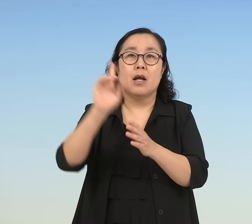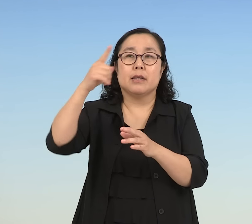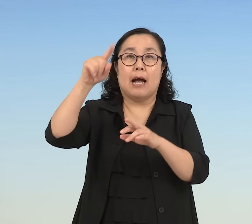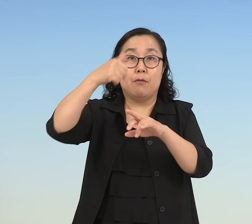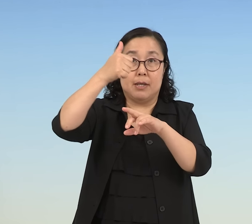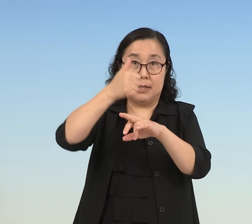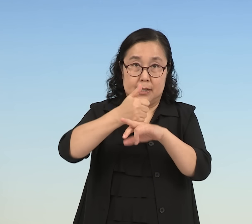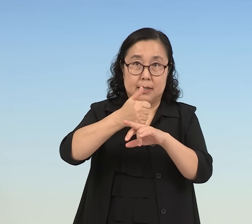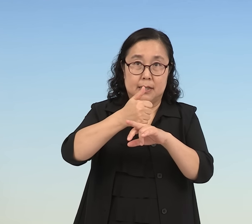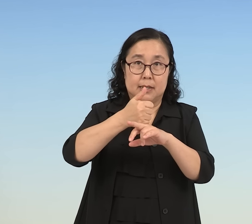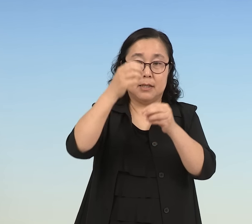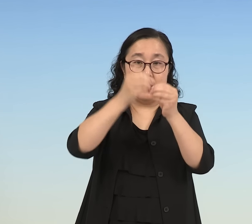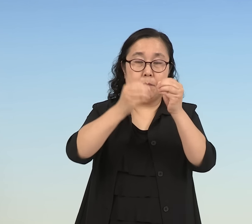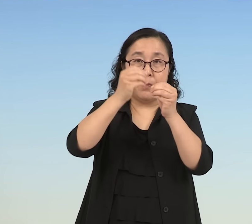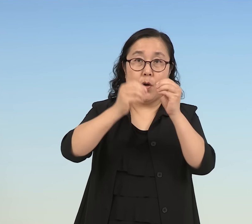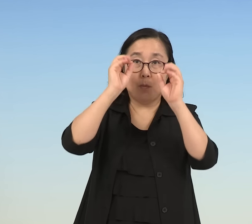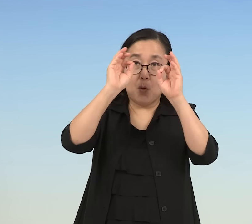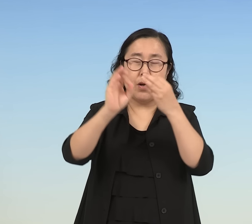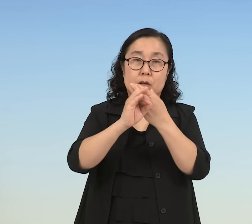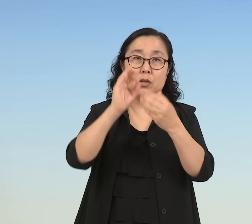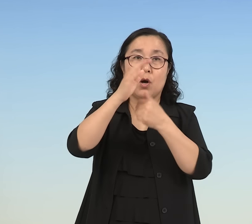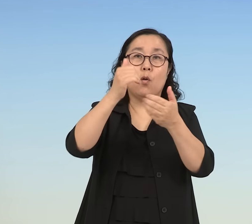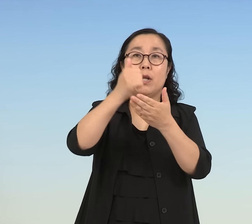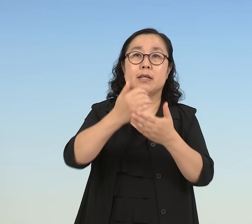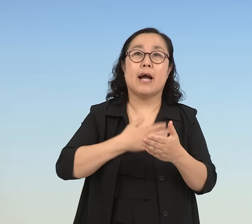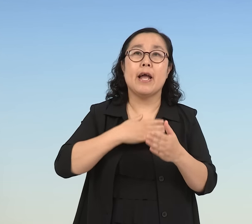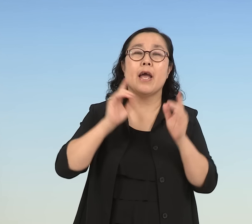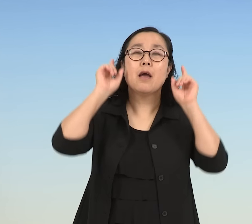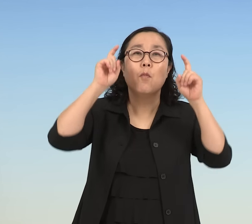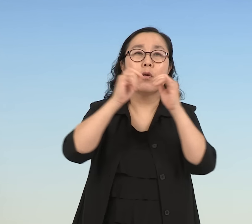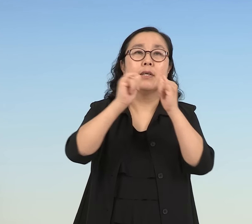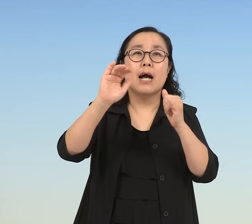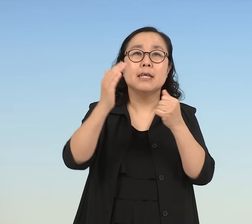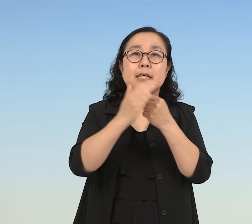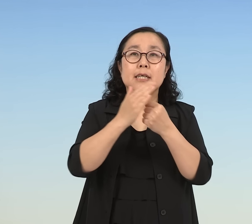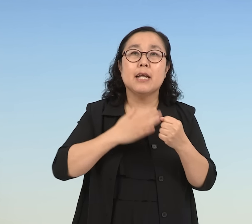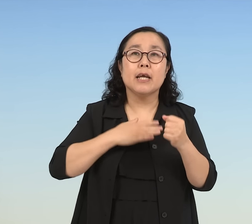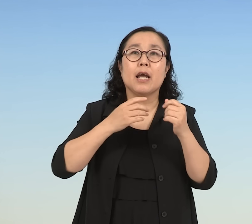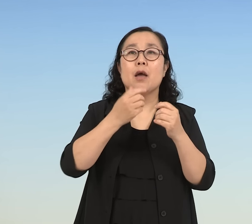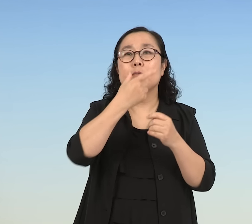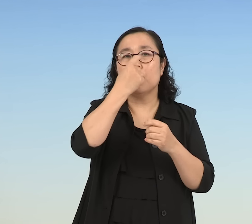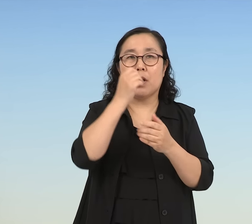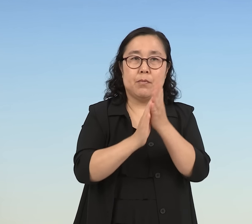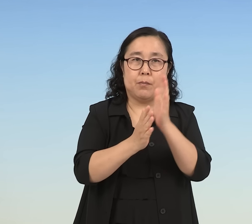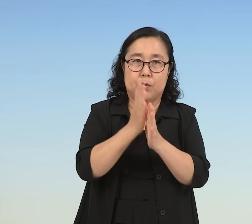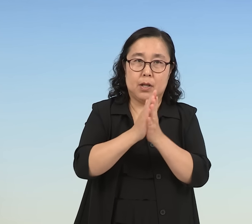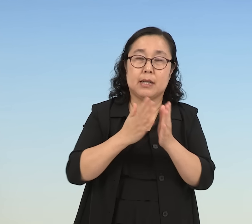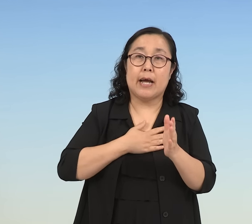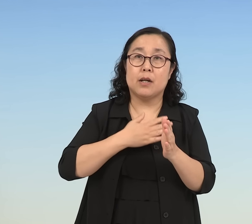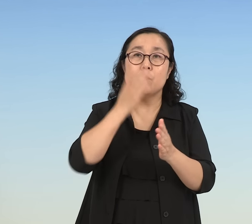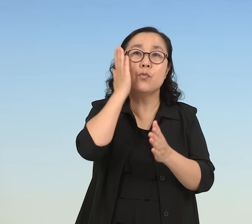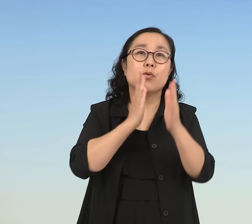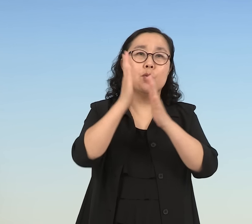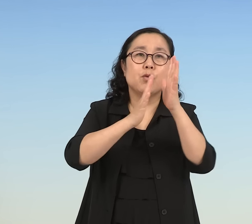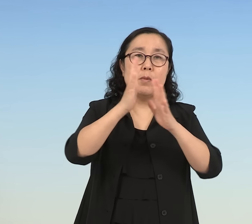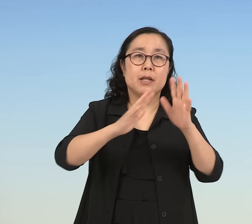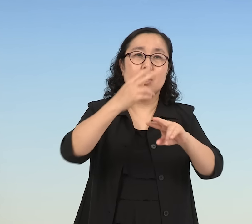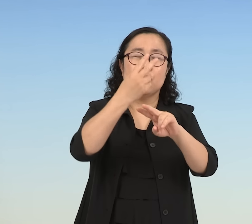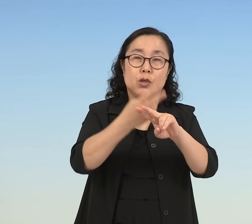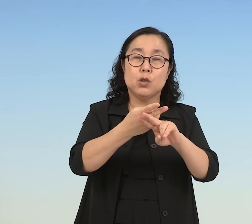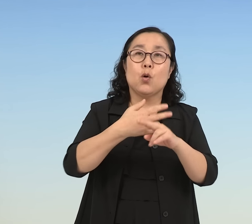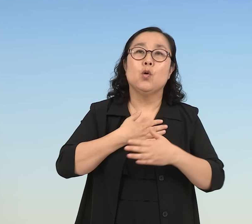보니까 1절 2절 여호와는 나의 목자시니 내게 부족함이 없으리로다. 그가 나를 푸른 풀밭에 누이시며 쉴만한